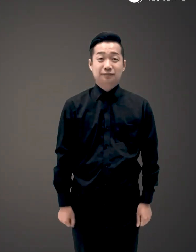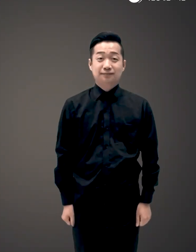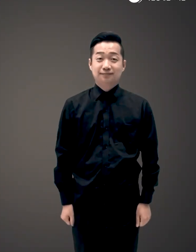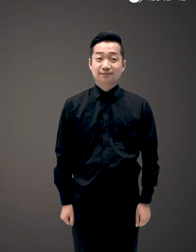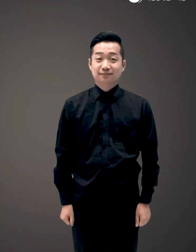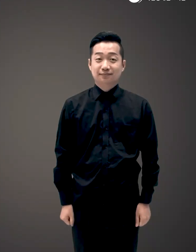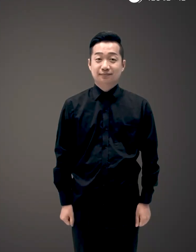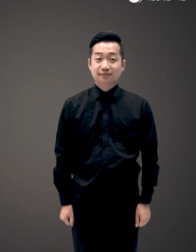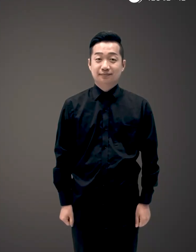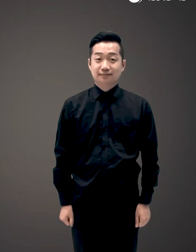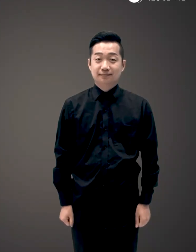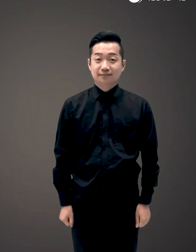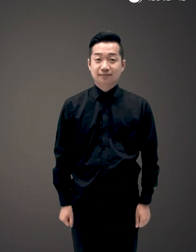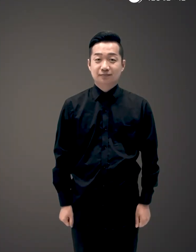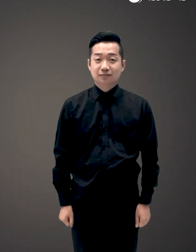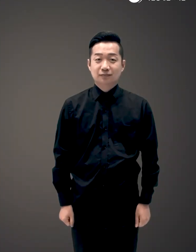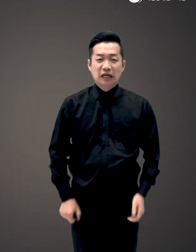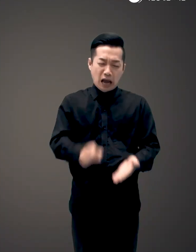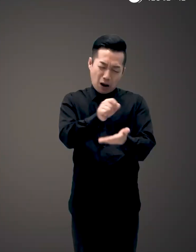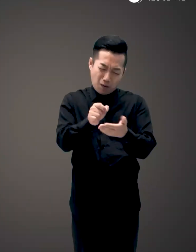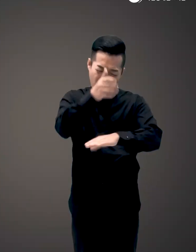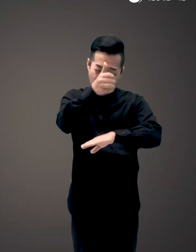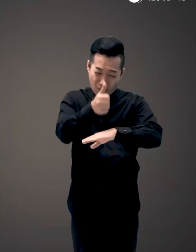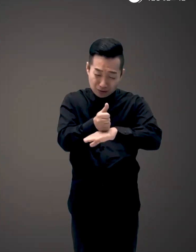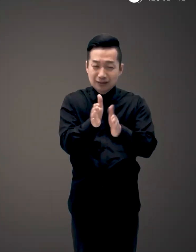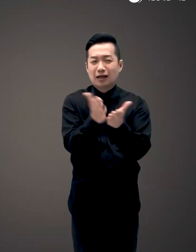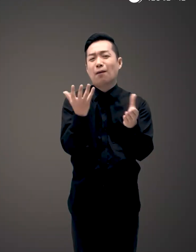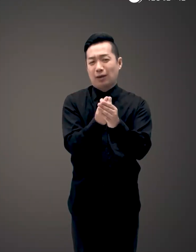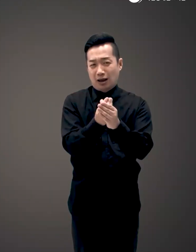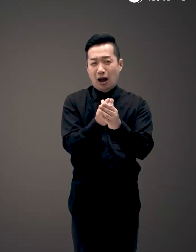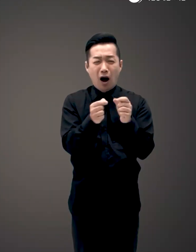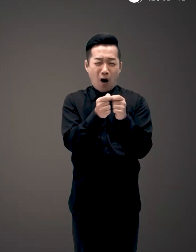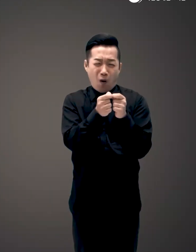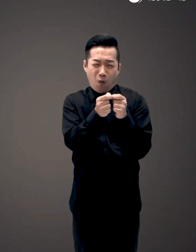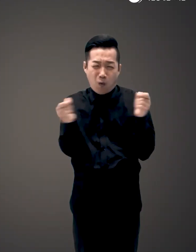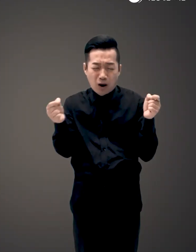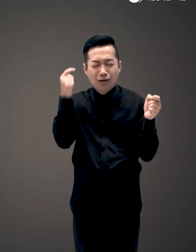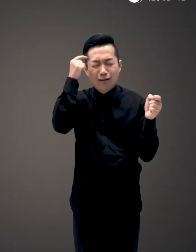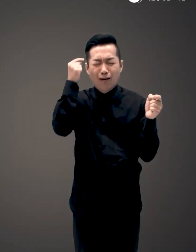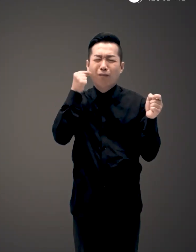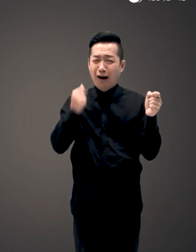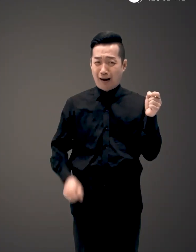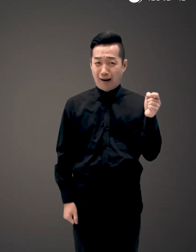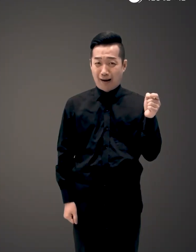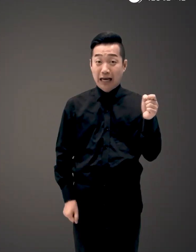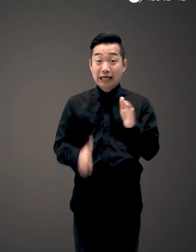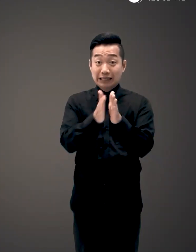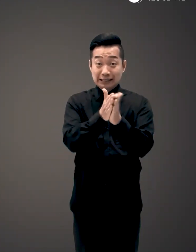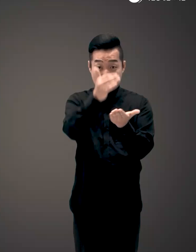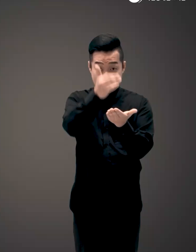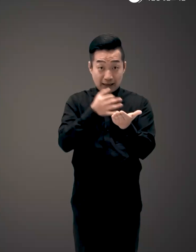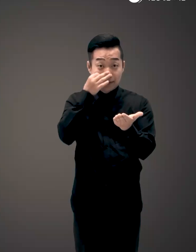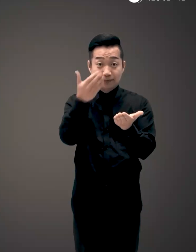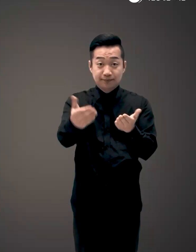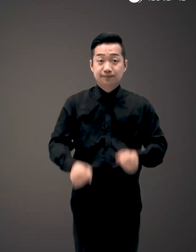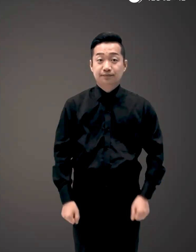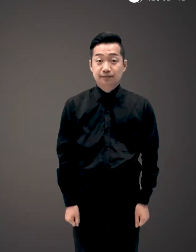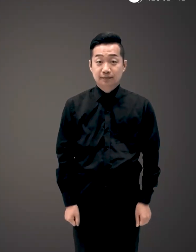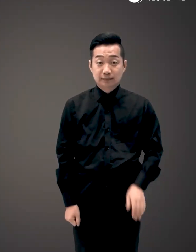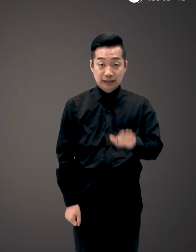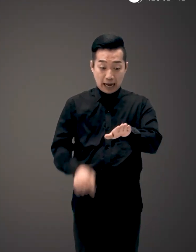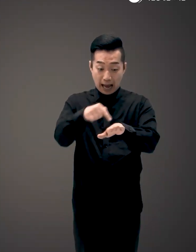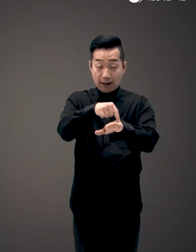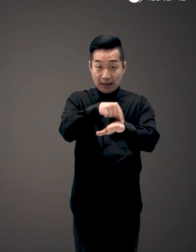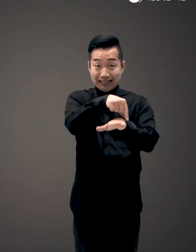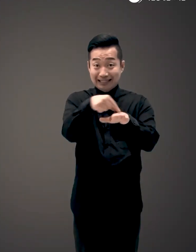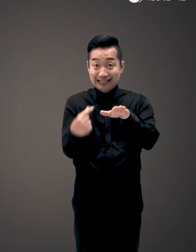했거든요. 어쨌든 이렇게 책이 나왔네요. 이렇게 오래 걸릴 거라고 생각 못 했는데, 그러면 책을 한번 살펴볼까요?